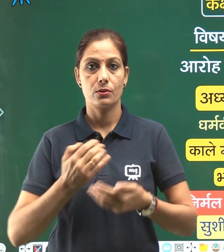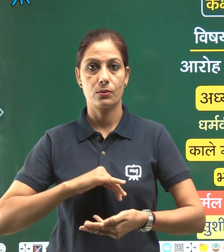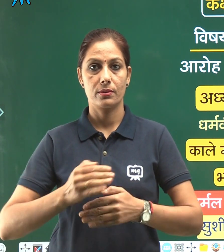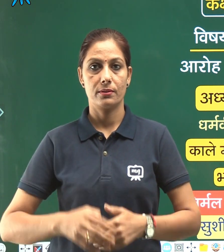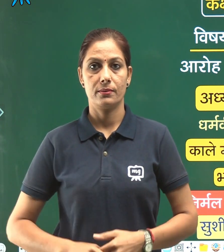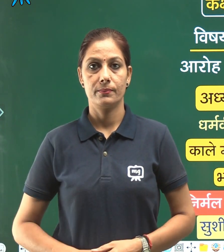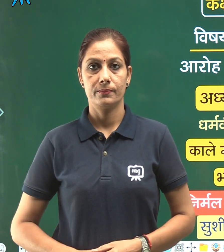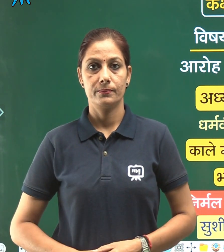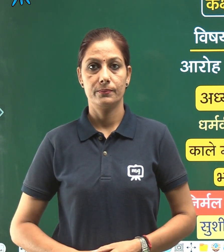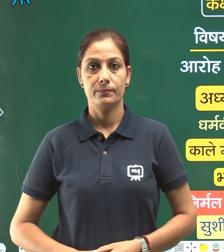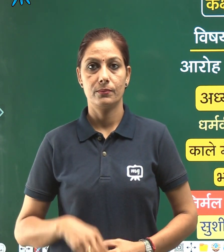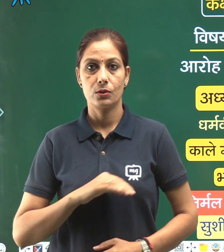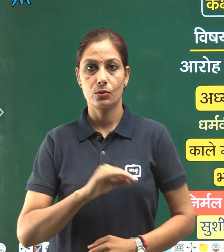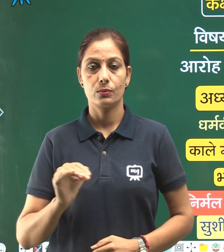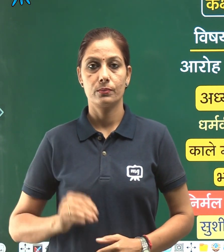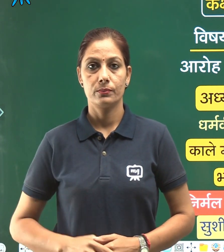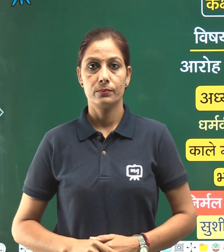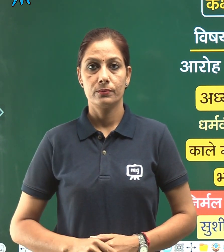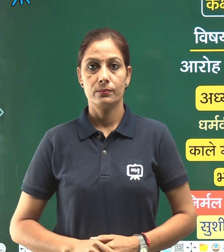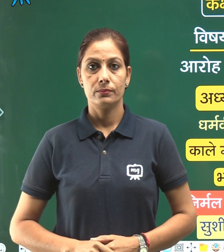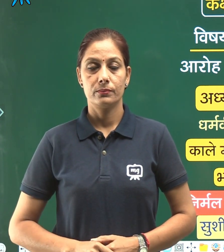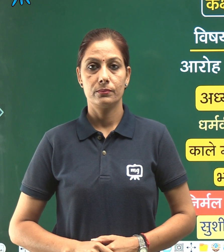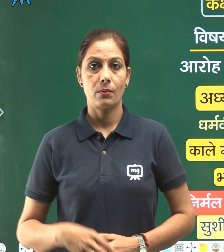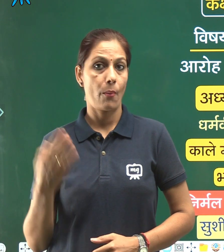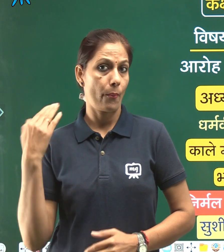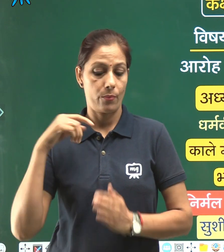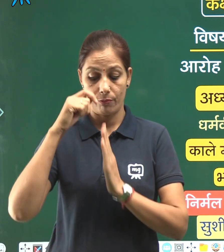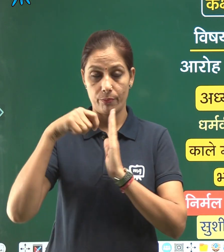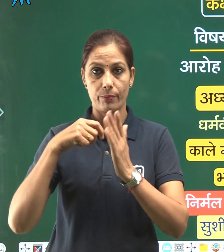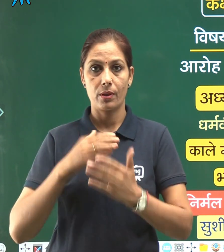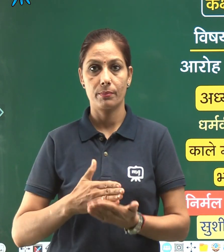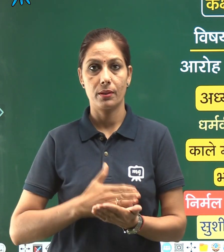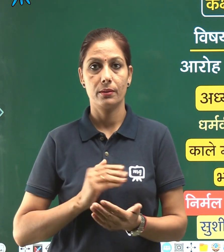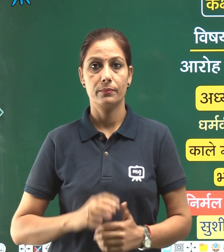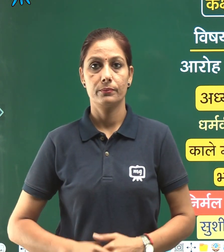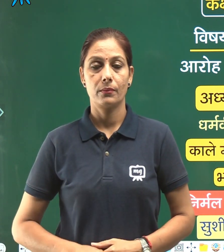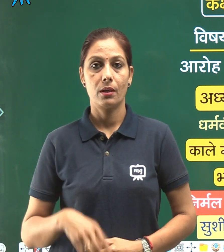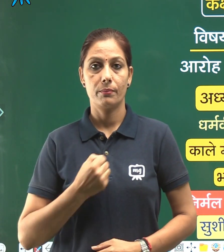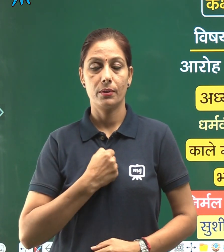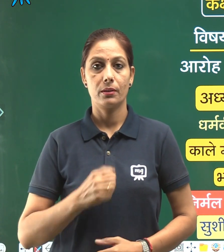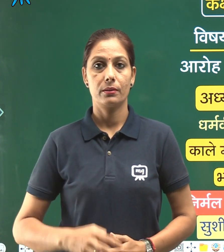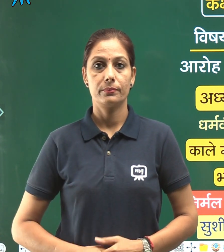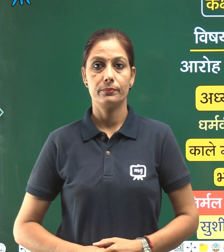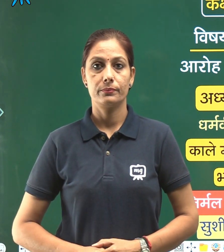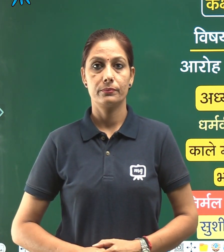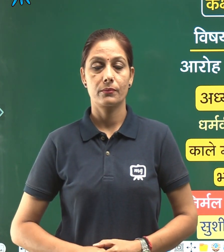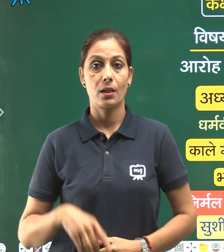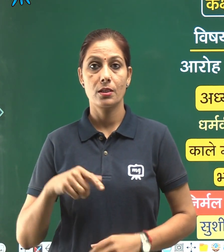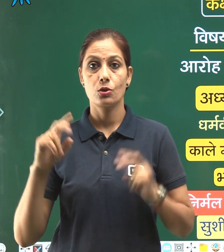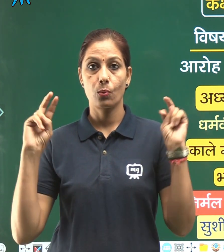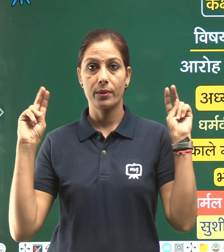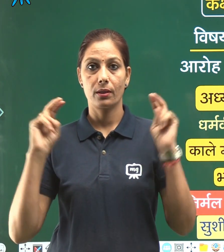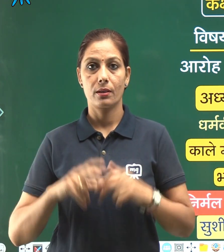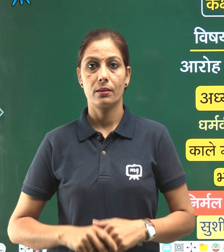चौधरी। बच्चों, पहले भाग में हमने इस अध्याय